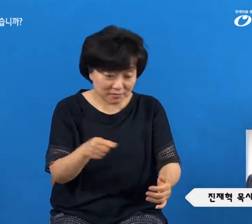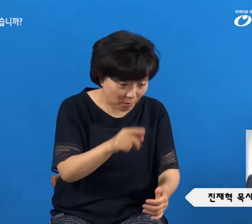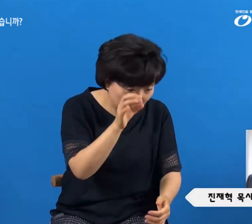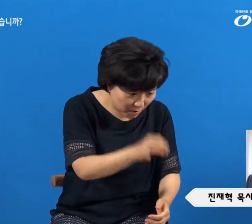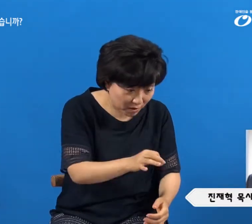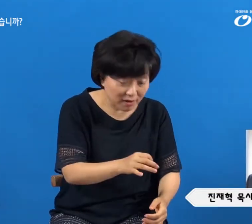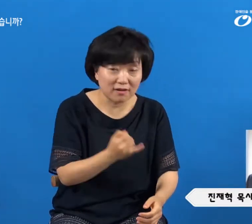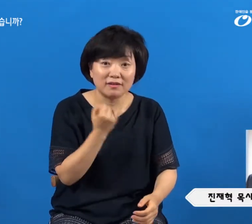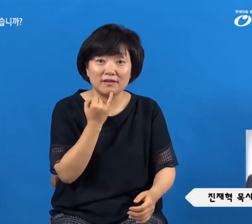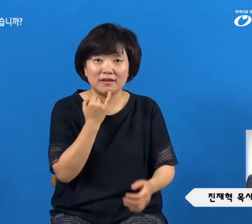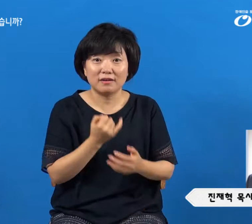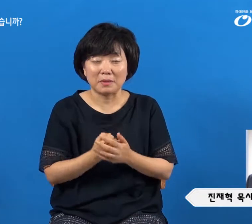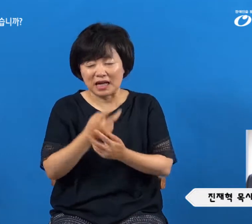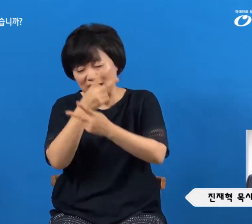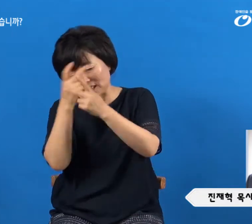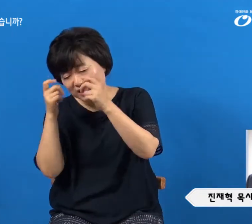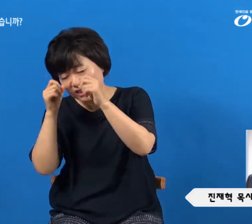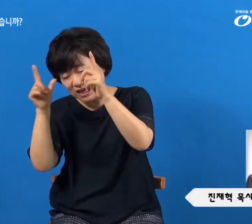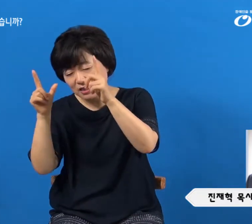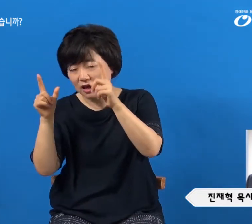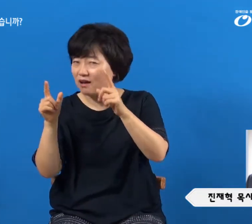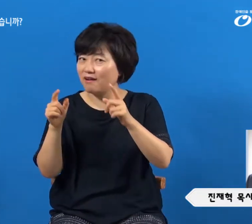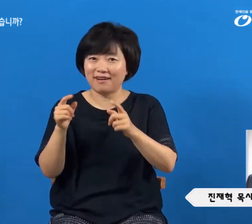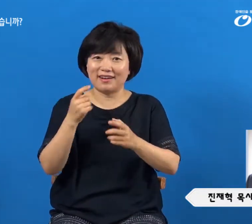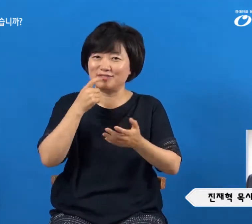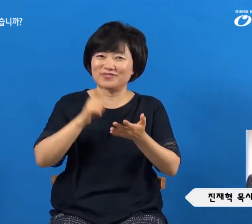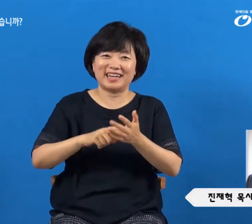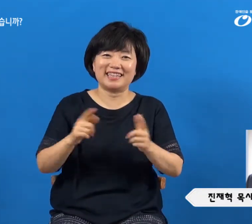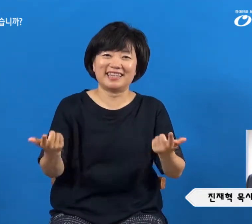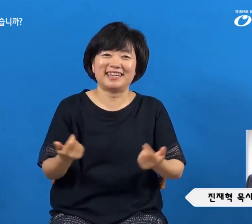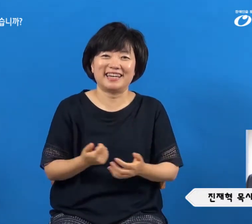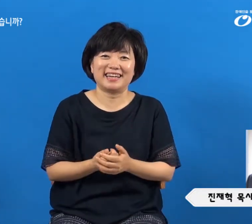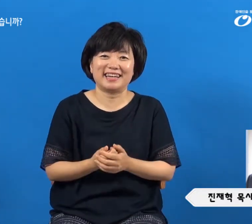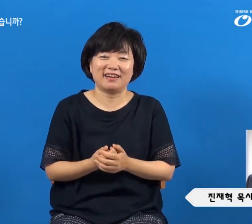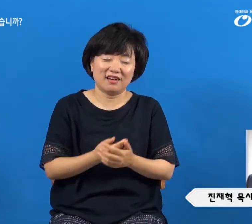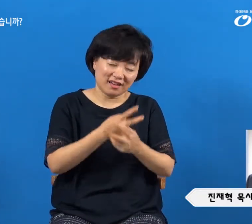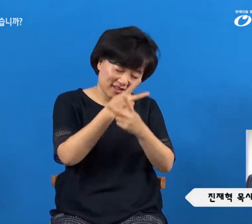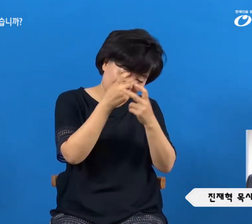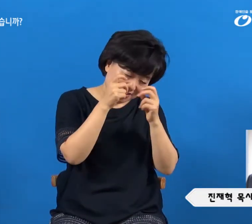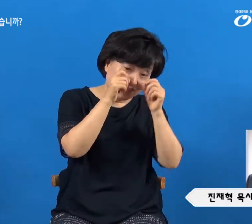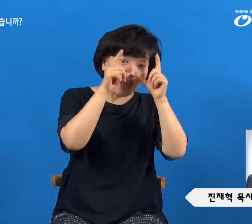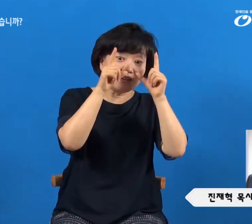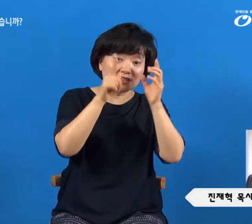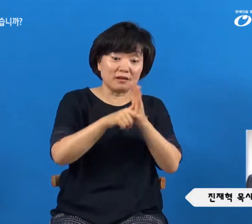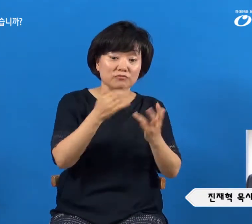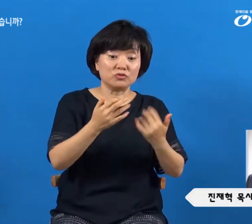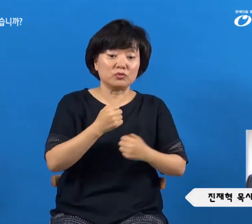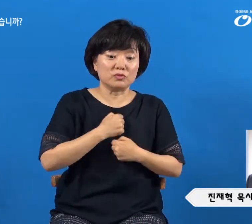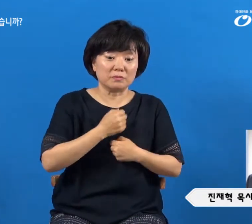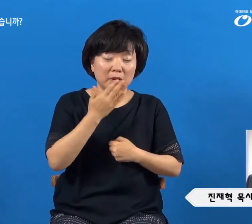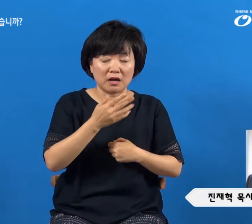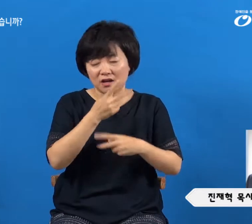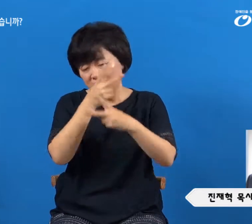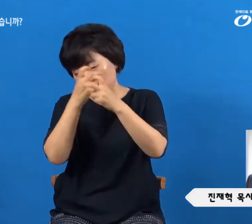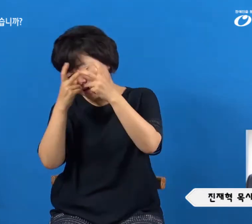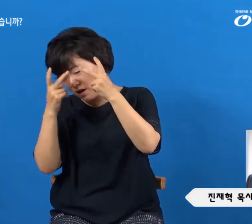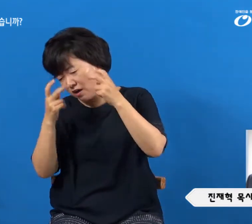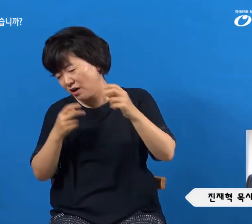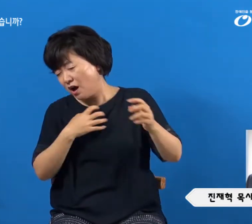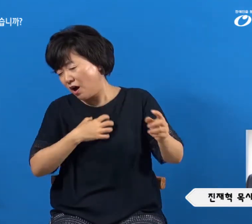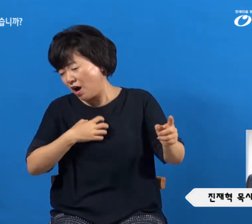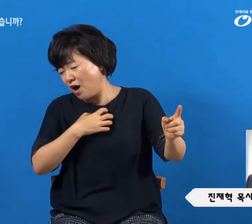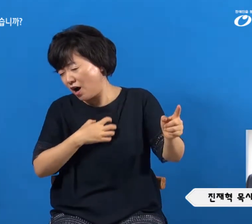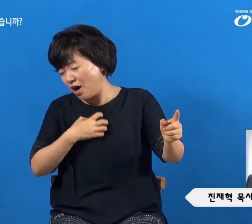괜찮은데요. 자나깨나 불조심은 쉽지 않습니다. 깰 때는 불조심하겠는데 자면서까지